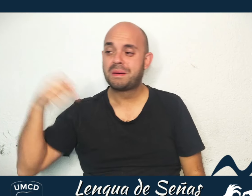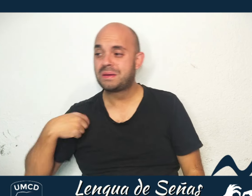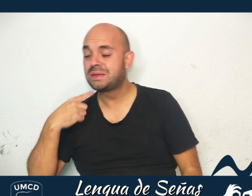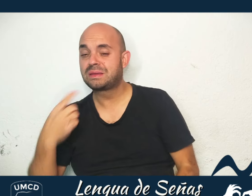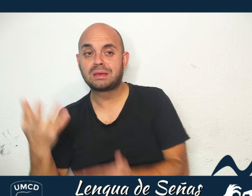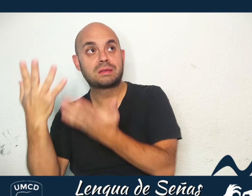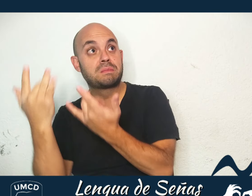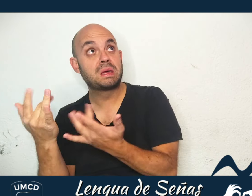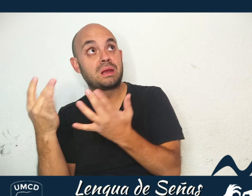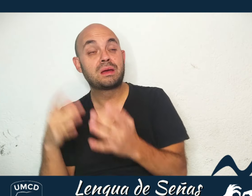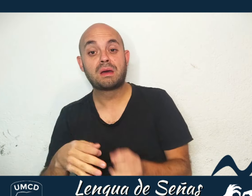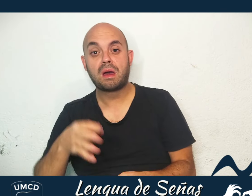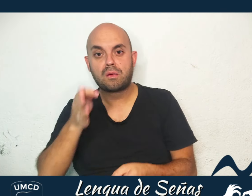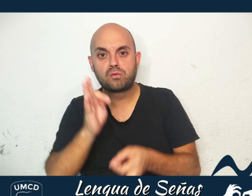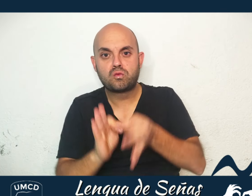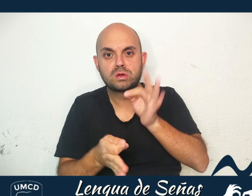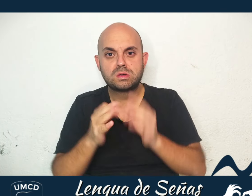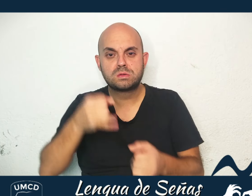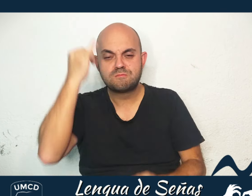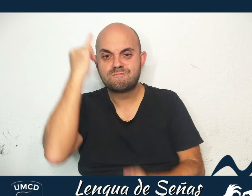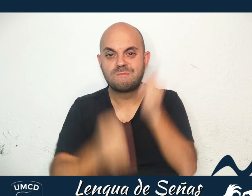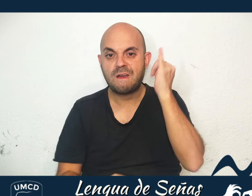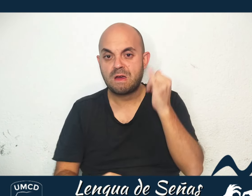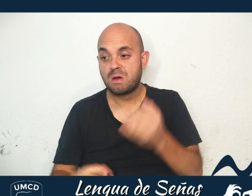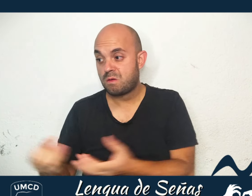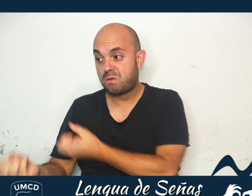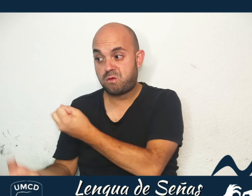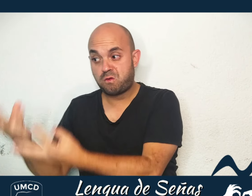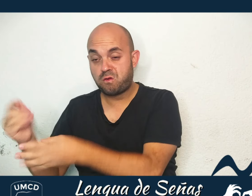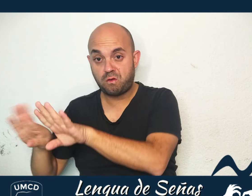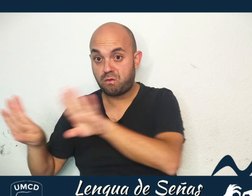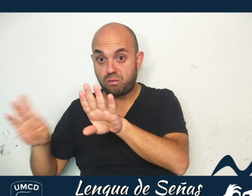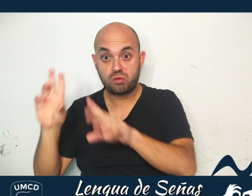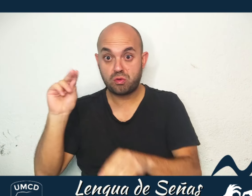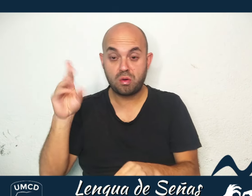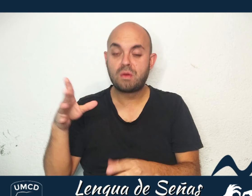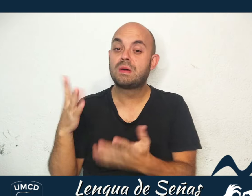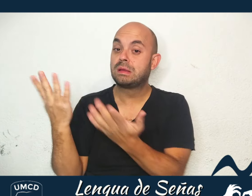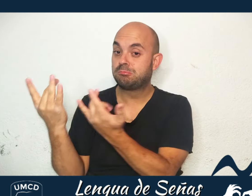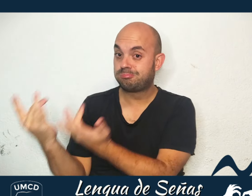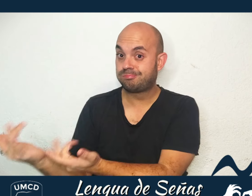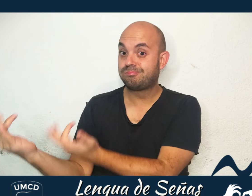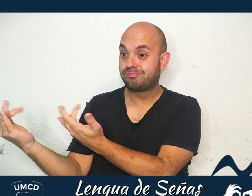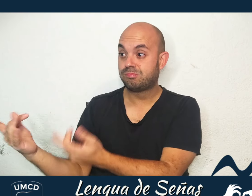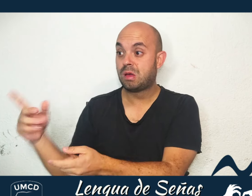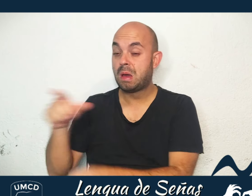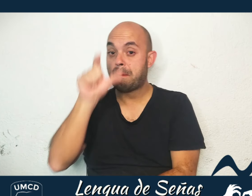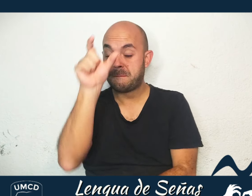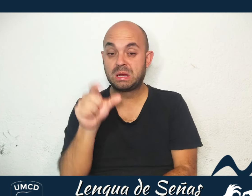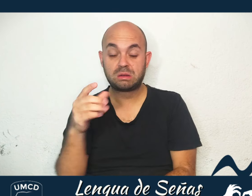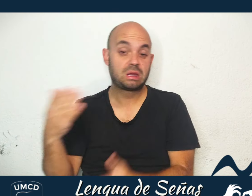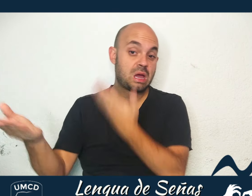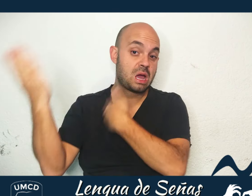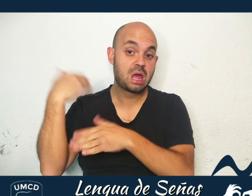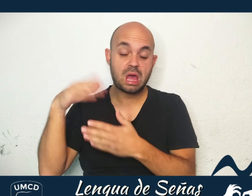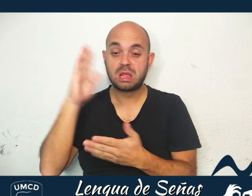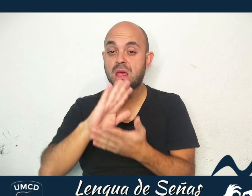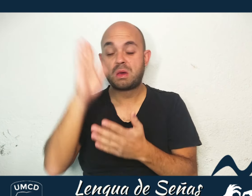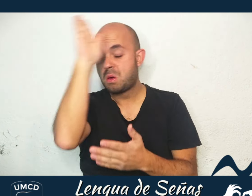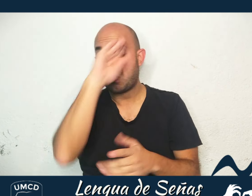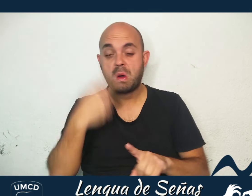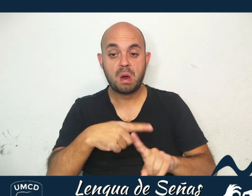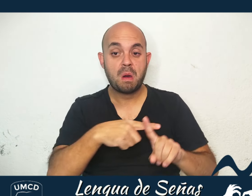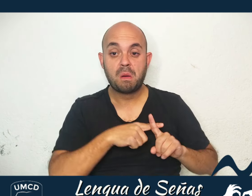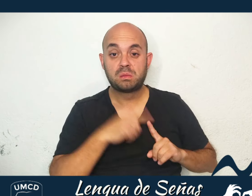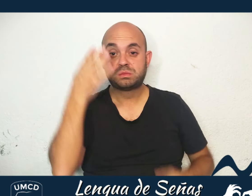lugar de espera antes del juicio final. El infierno todavía no ha estado establecido. El infierno va a establecerse cuando sea